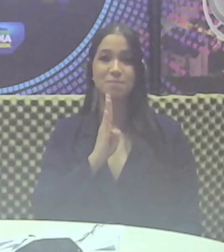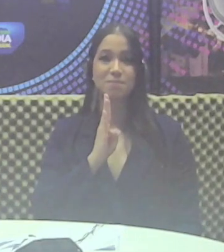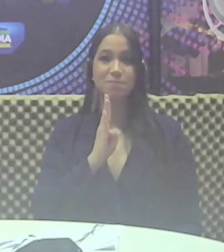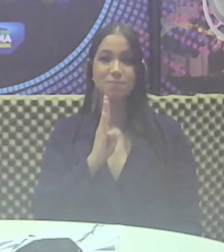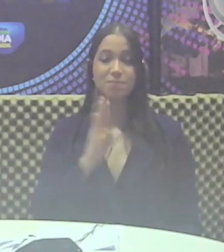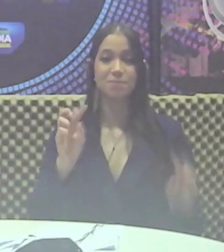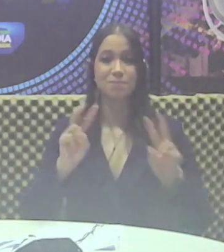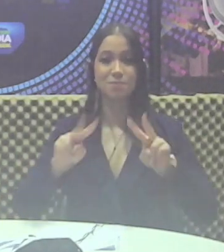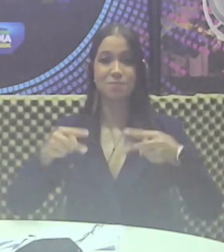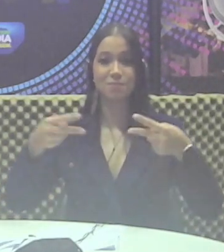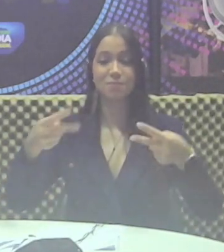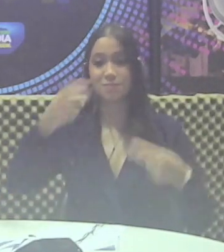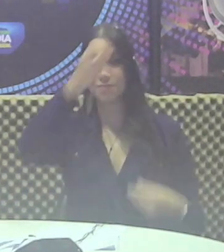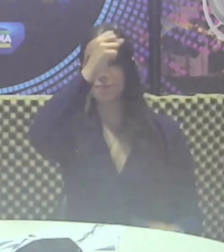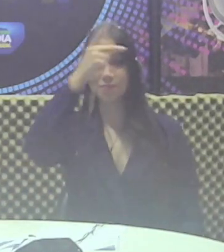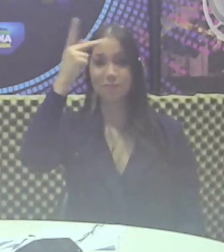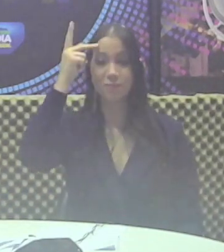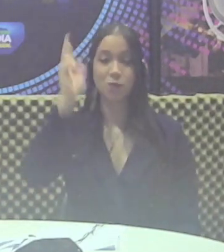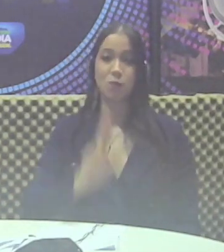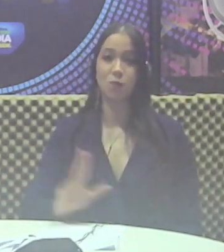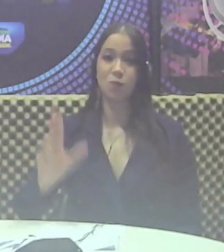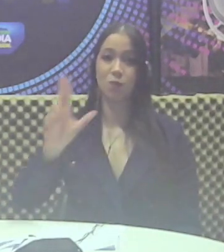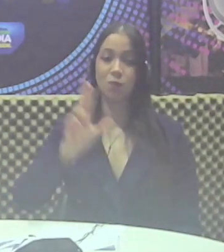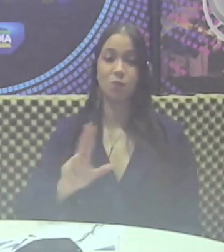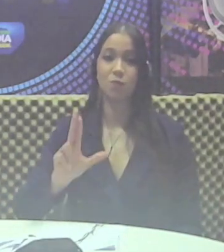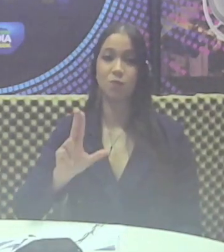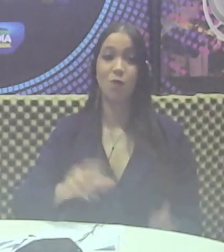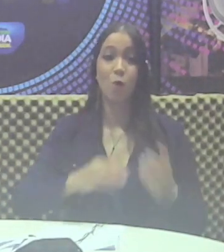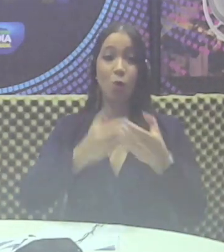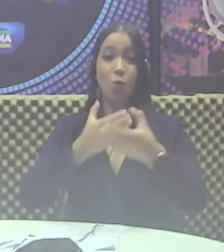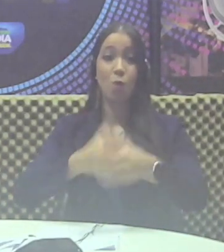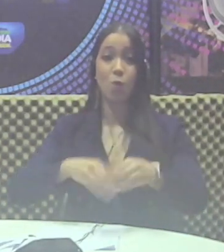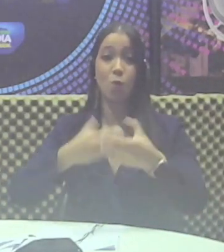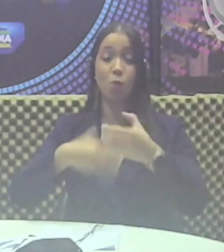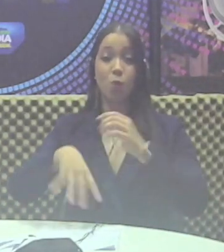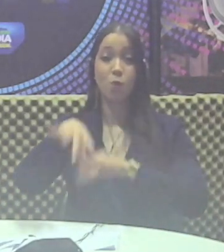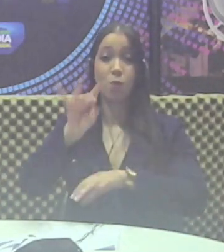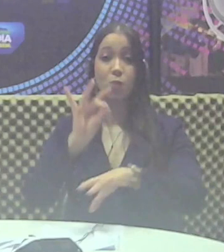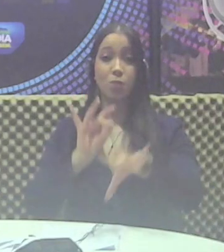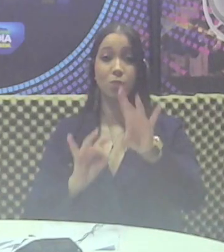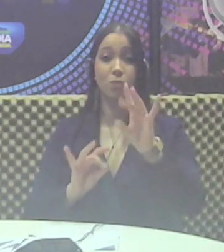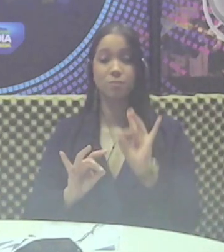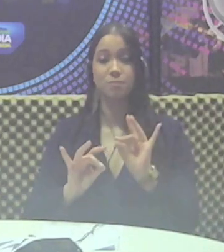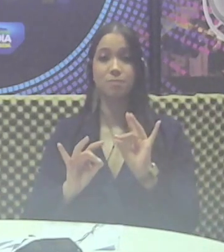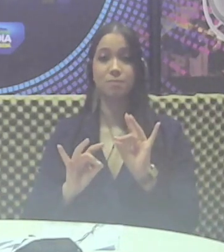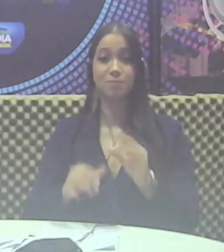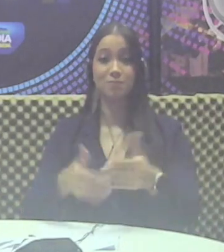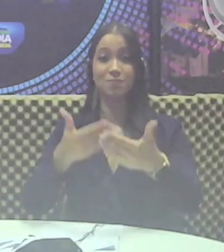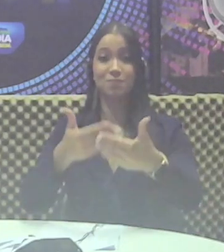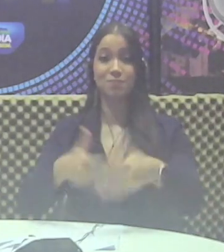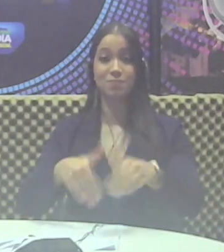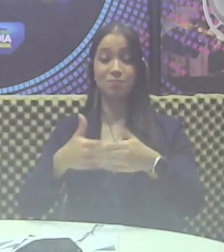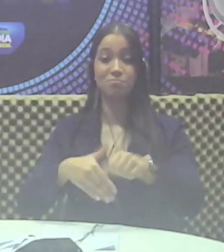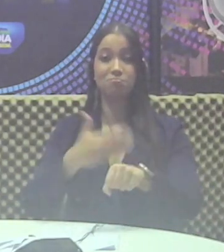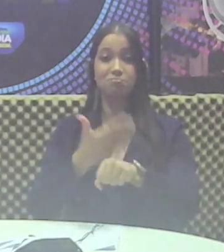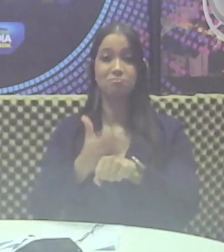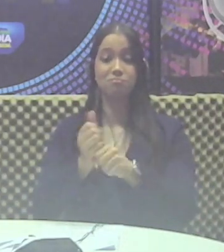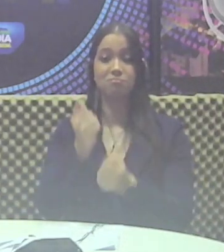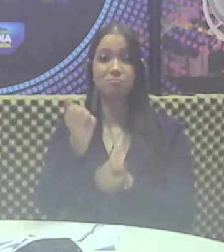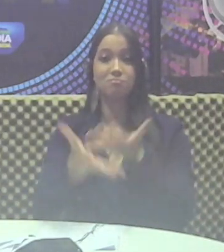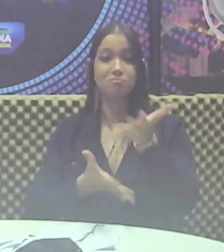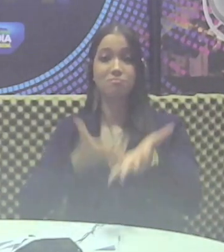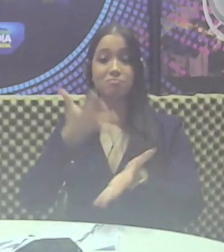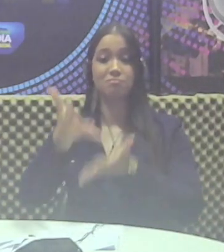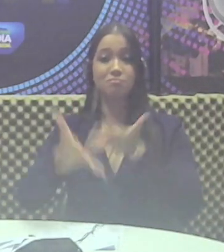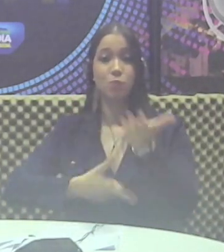feitas pelo portal da Prefeitura de Uberlândia, na página de concursos e seleções. As provas prático-gestuais